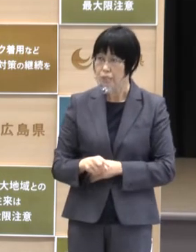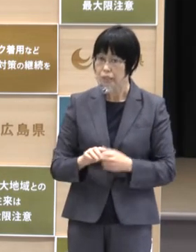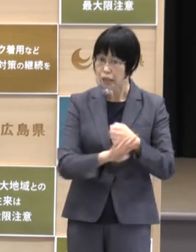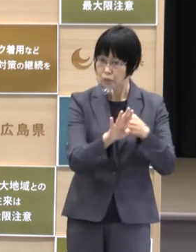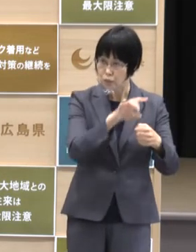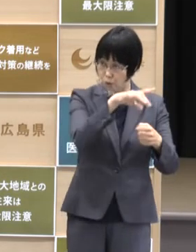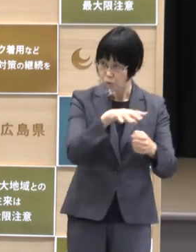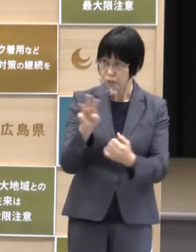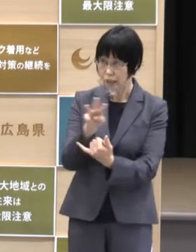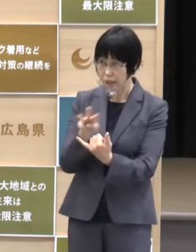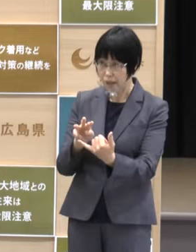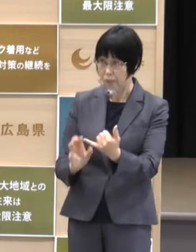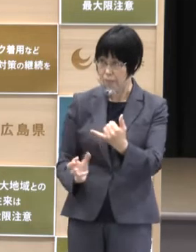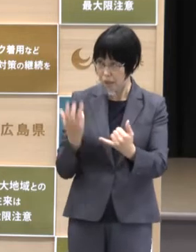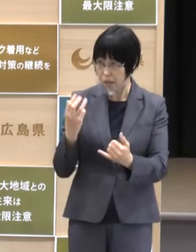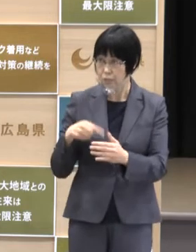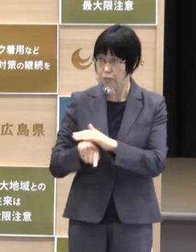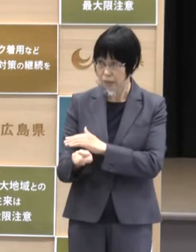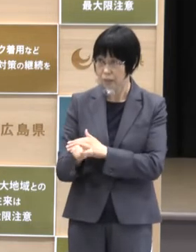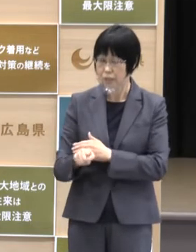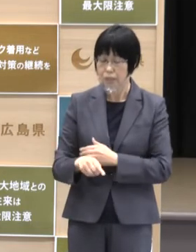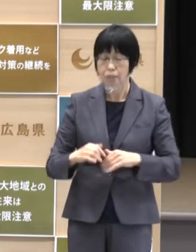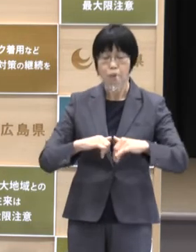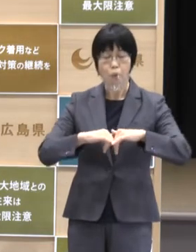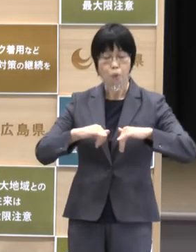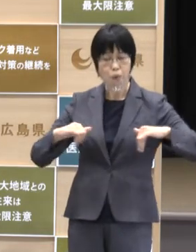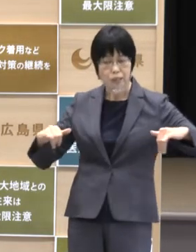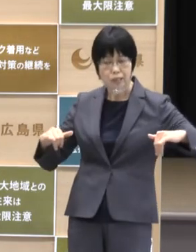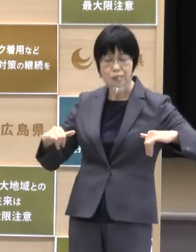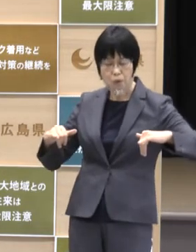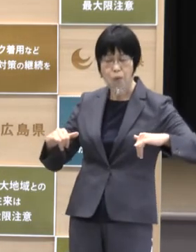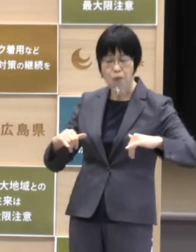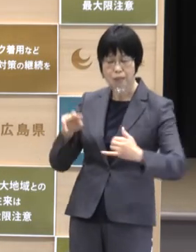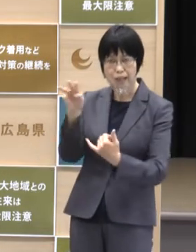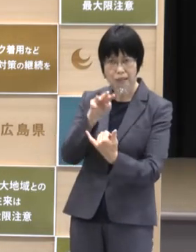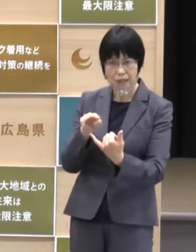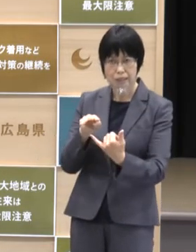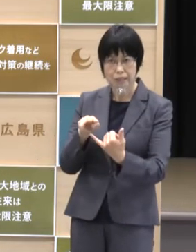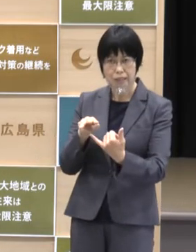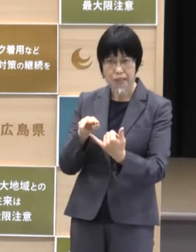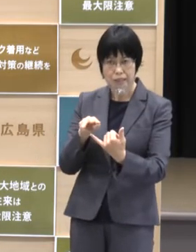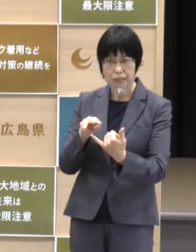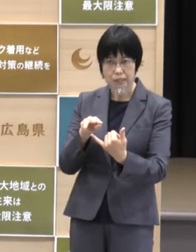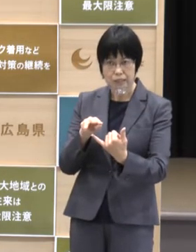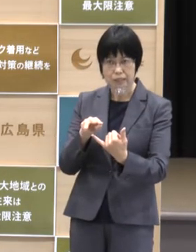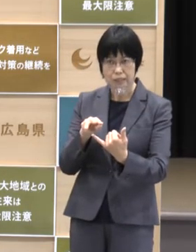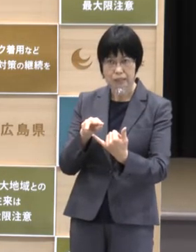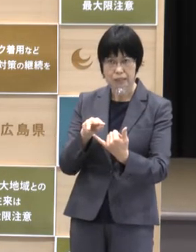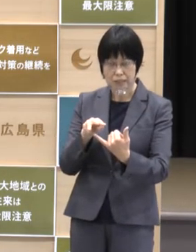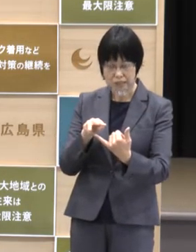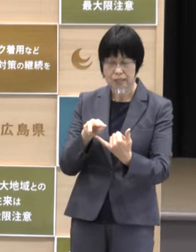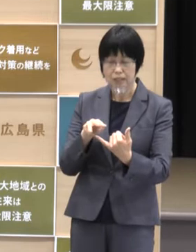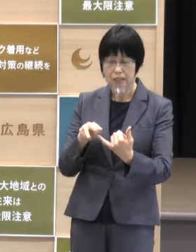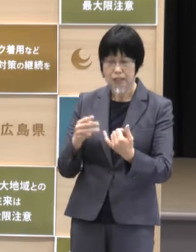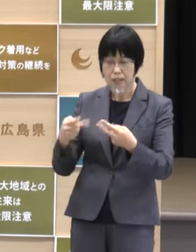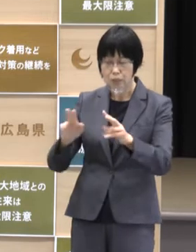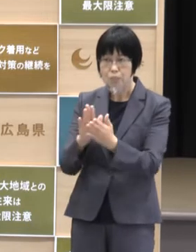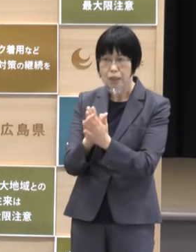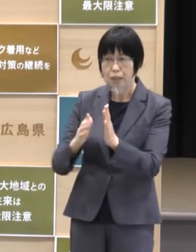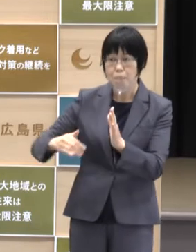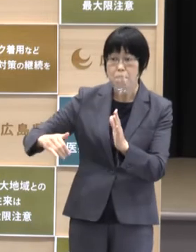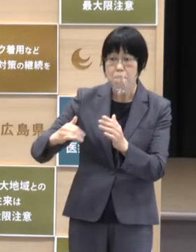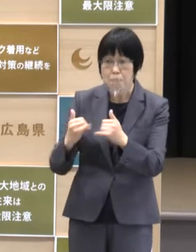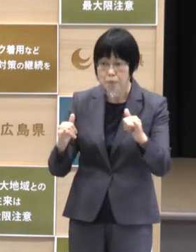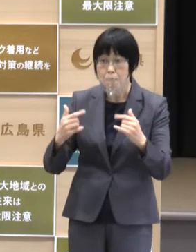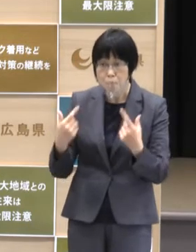で 攻撃の災害などが起きて、その広島でも避難民、はい、広島県民の避難民が発生していったりする